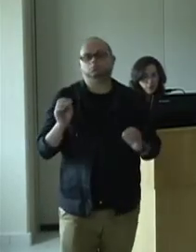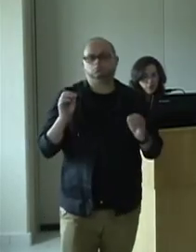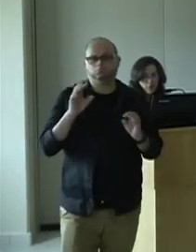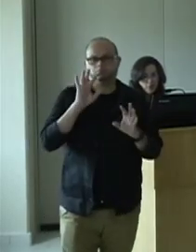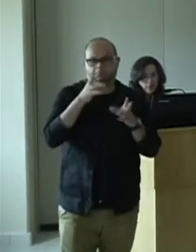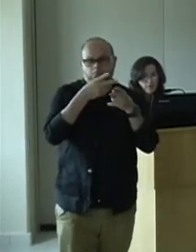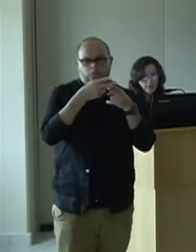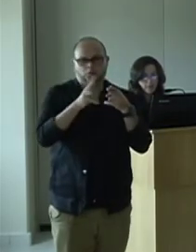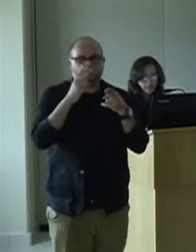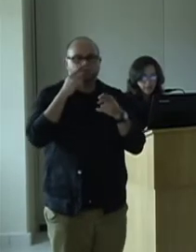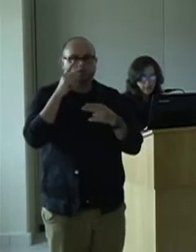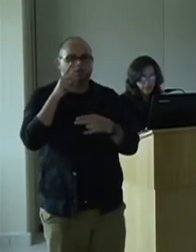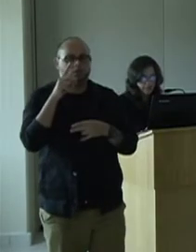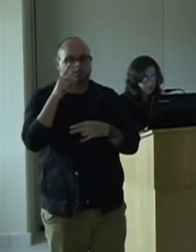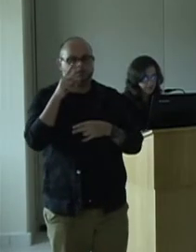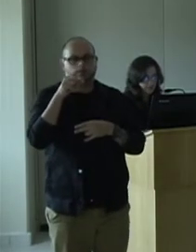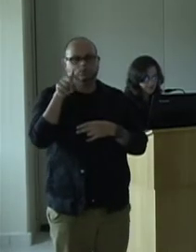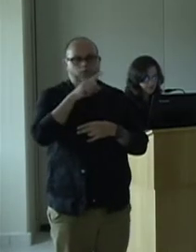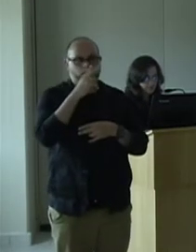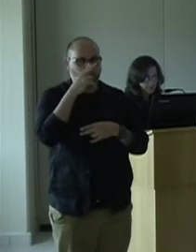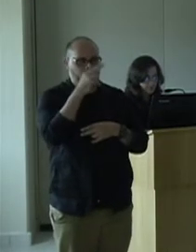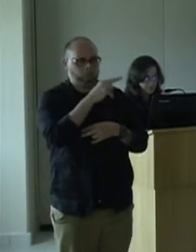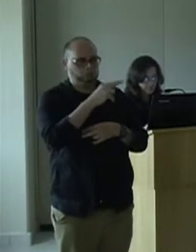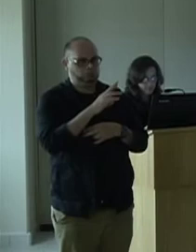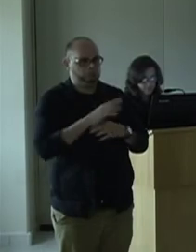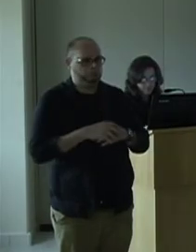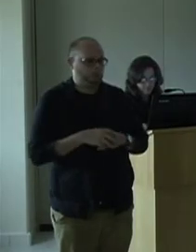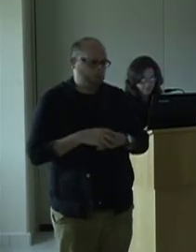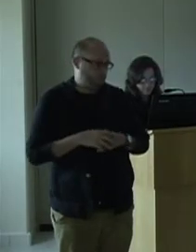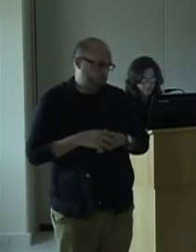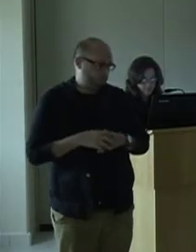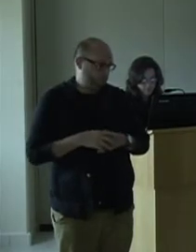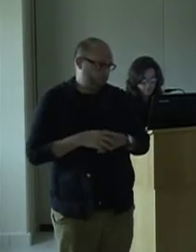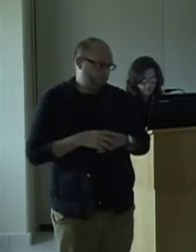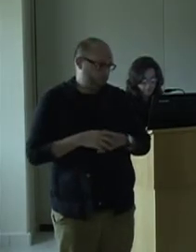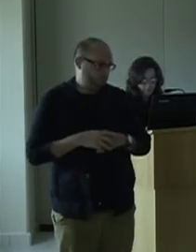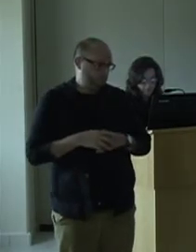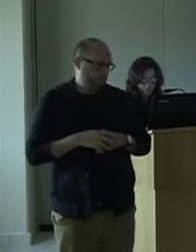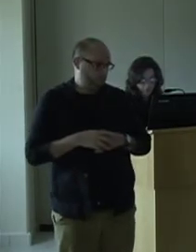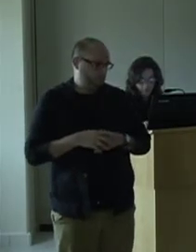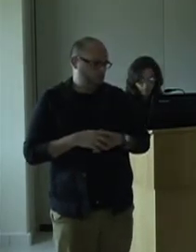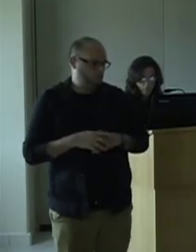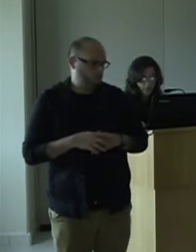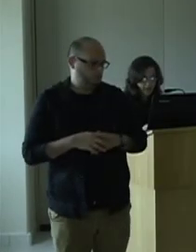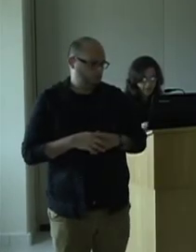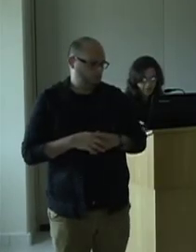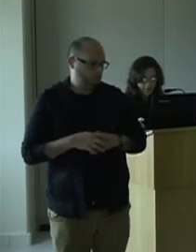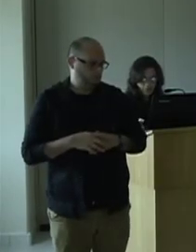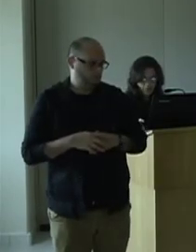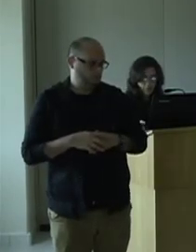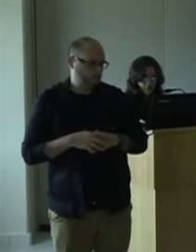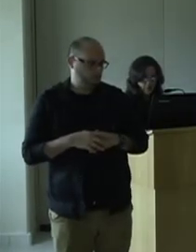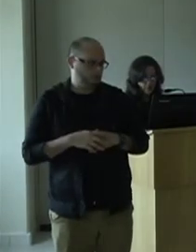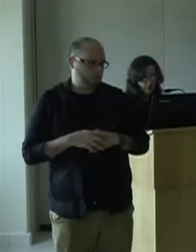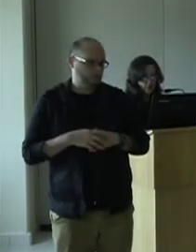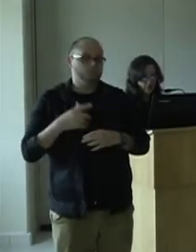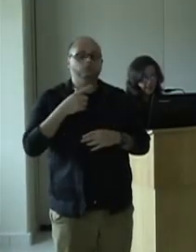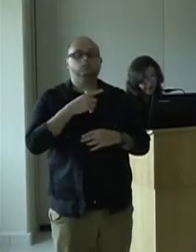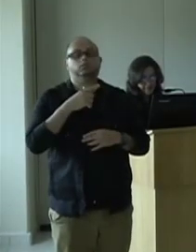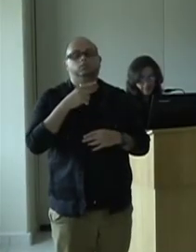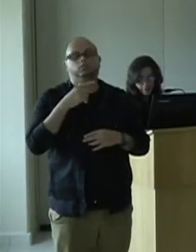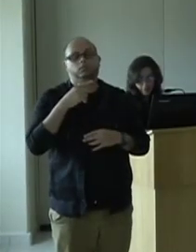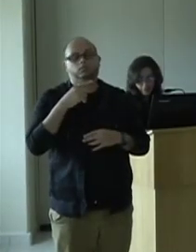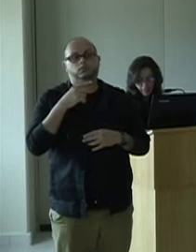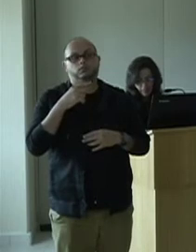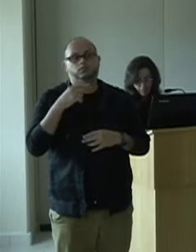cortito para que lo vieran. cómo él, a través del reconocimiento,